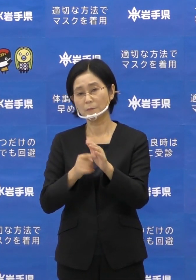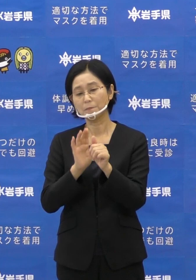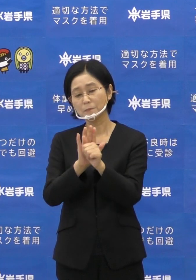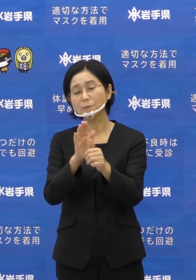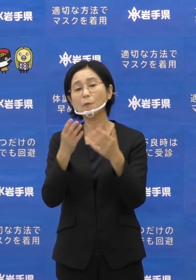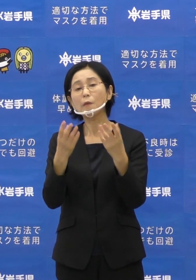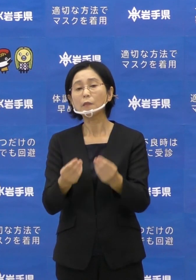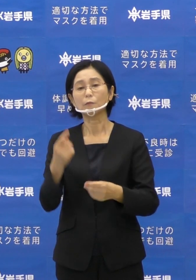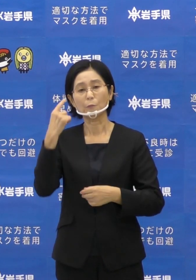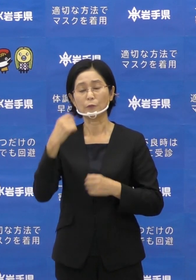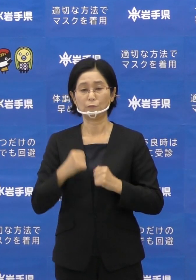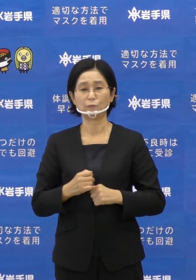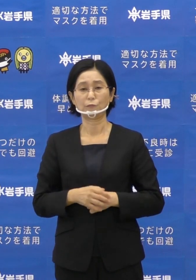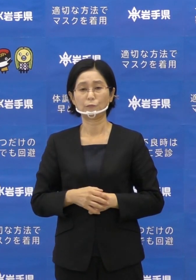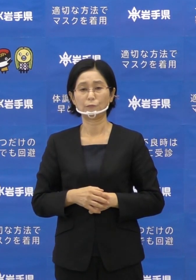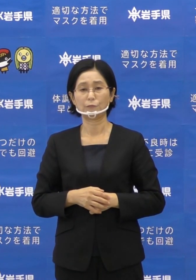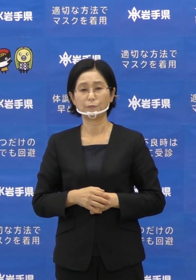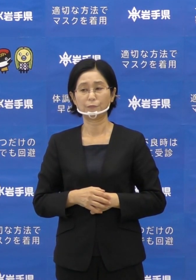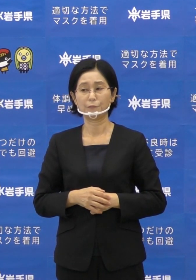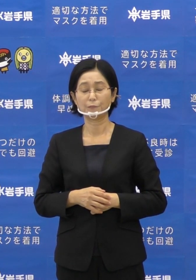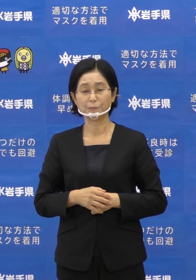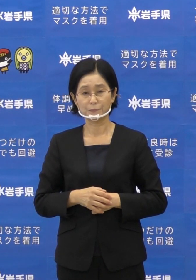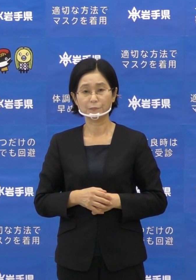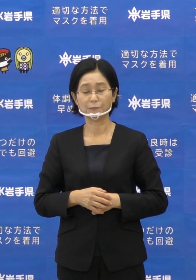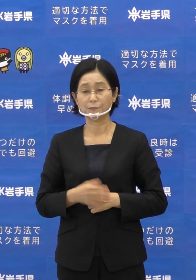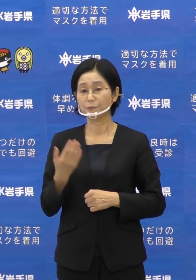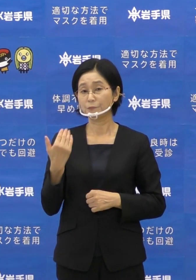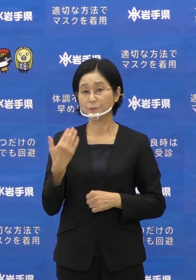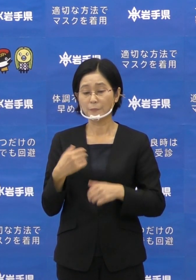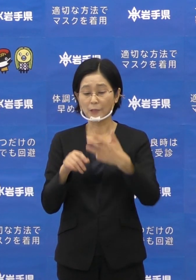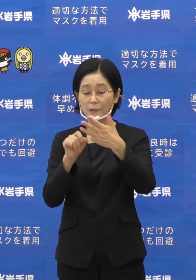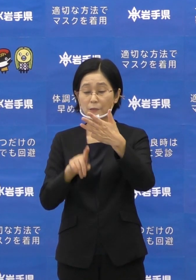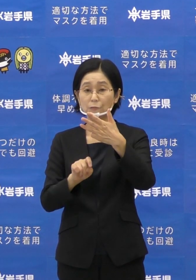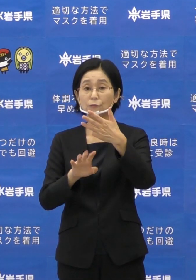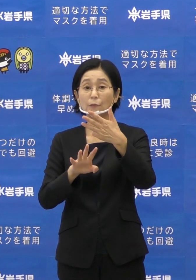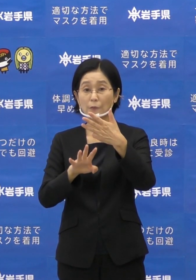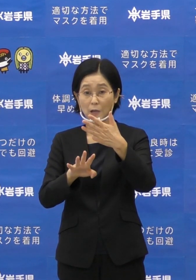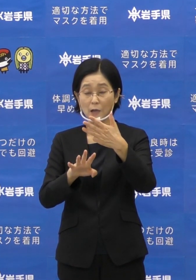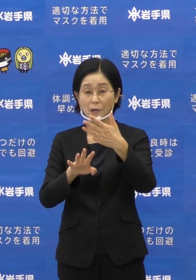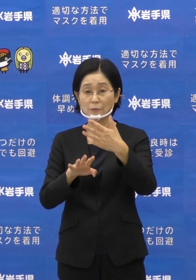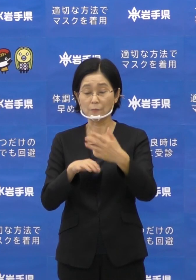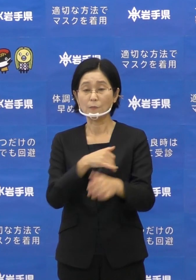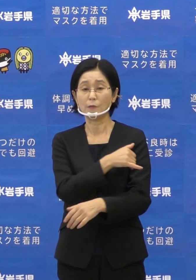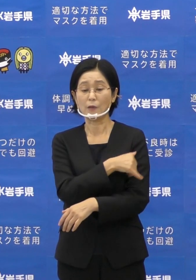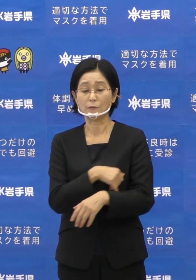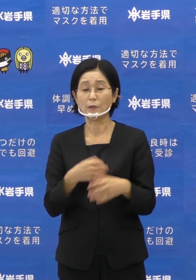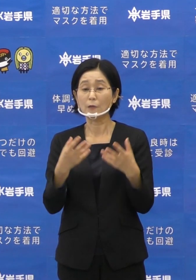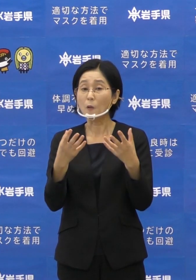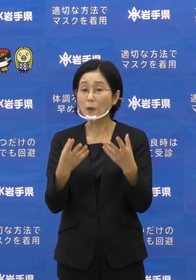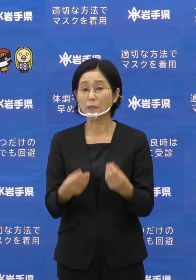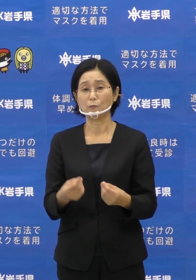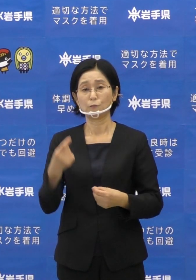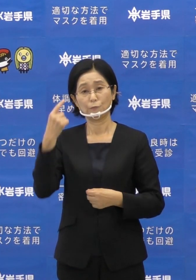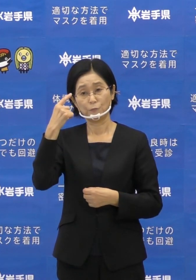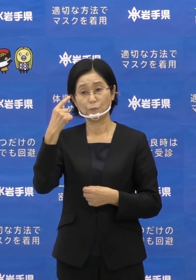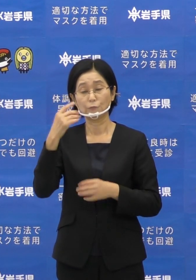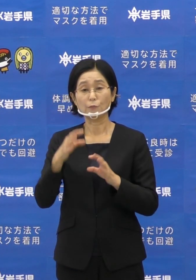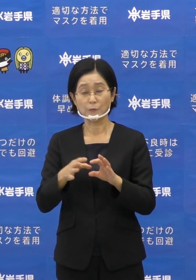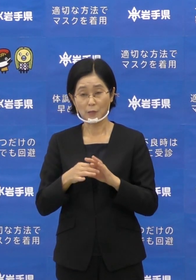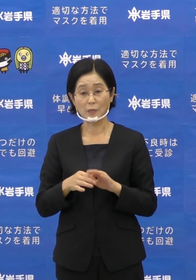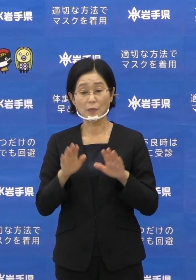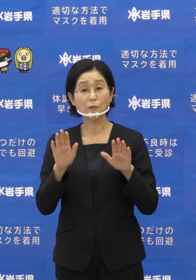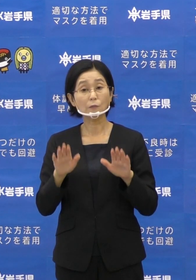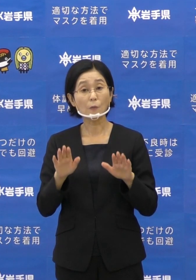そうするとですね、 まあ、そうですね、8月14日にもう私の役割は一段落終わっていると思っているので、本来今日